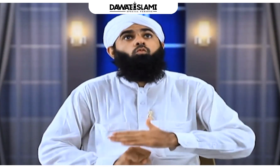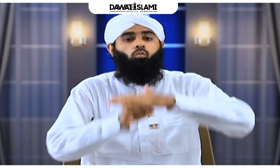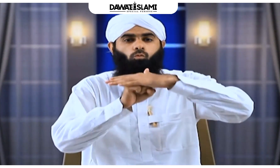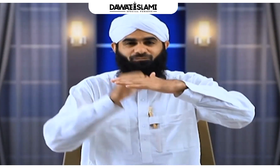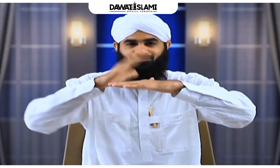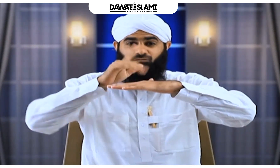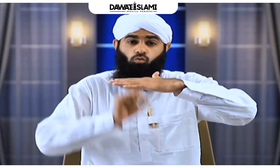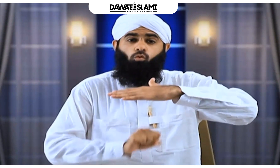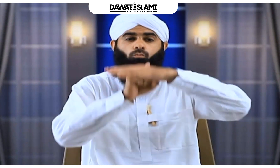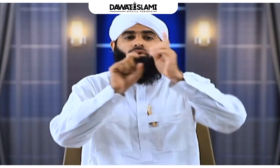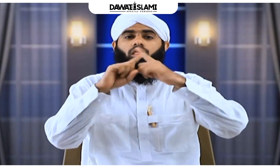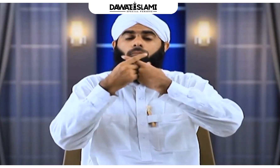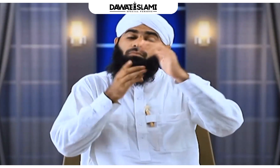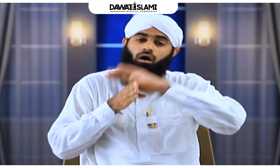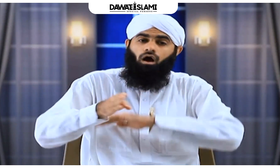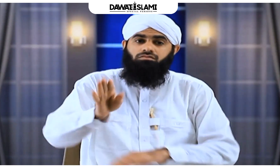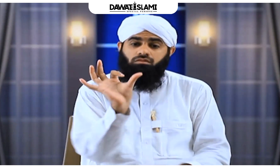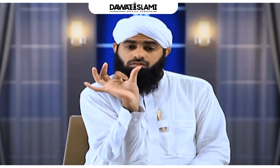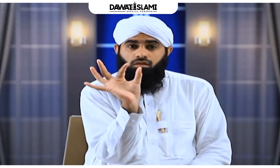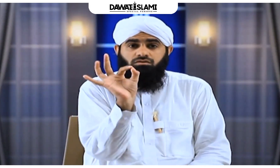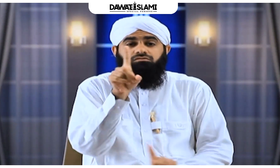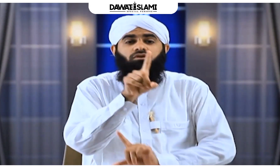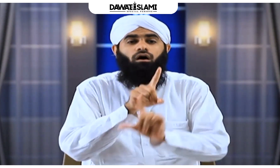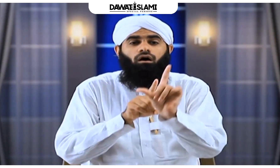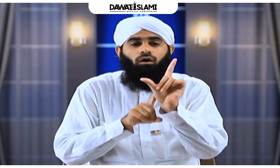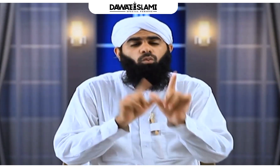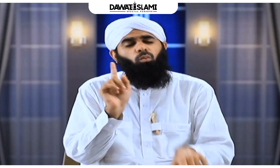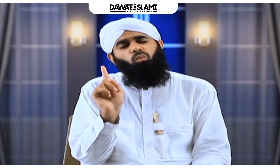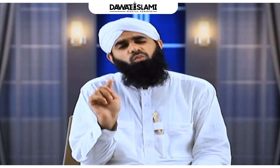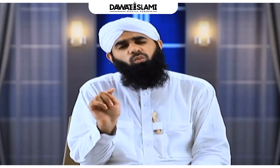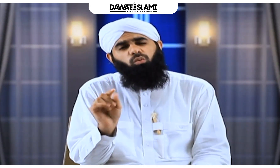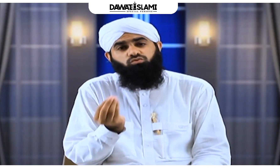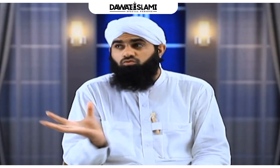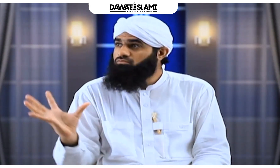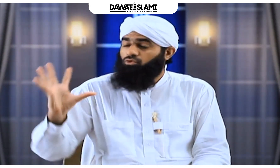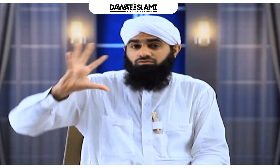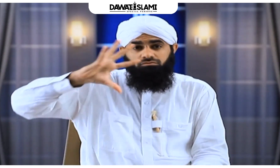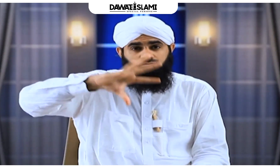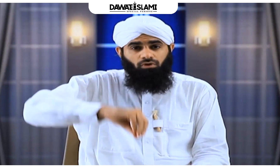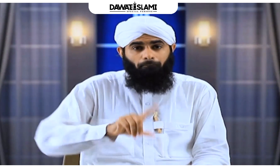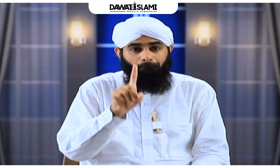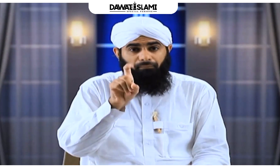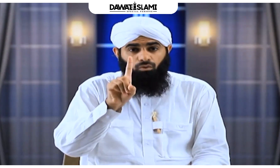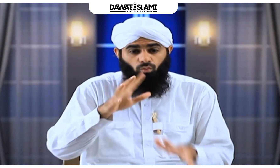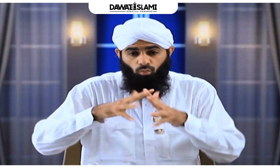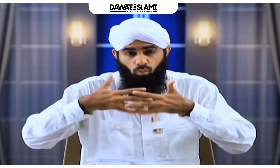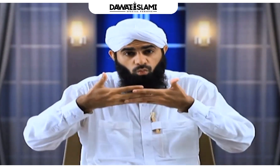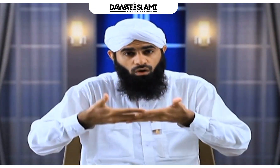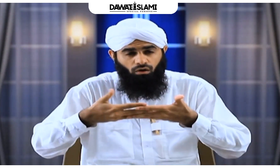کے کمرے میں 60 سال تک روزانہ دن اور رات میں ایک ایک قرآن کریم پڑھا